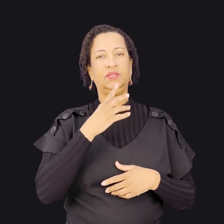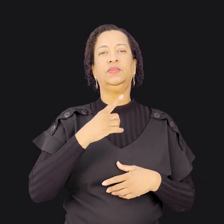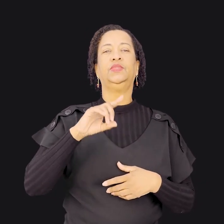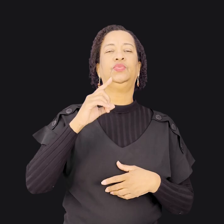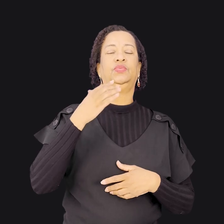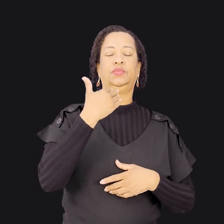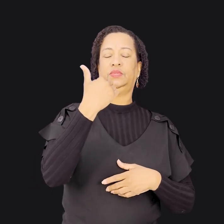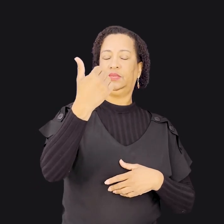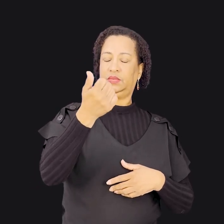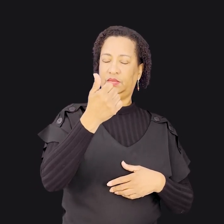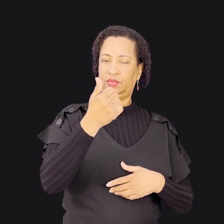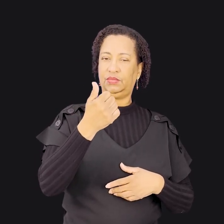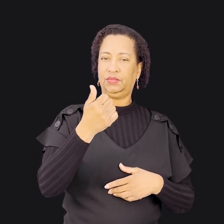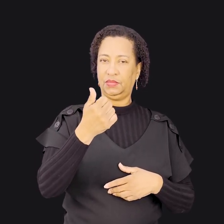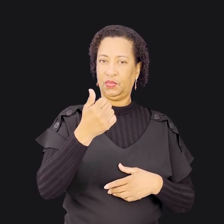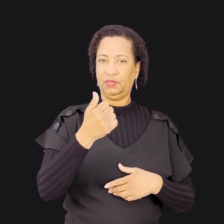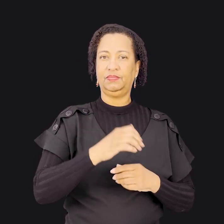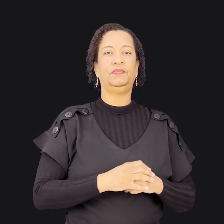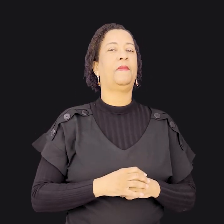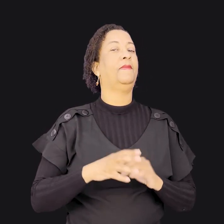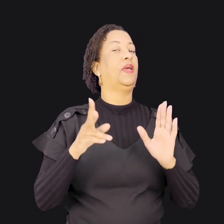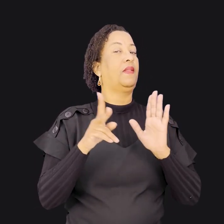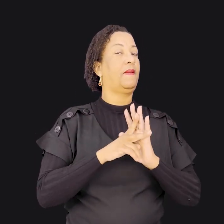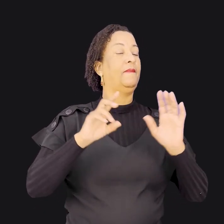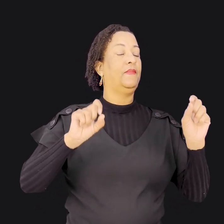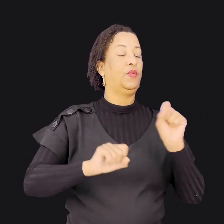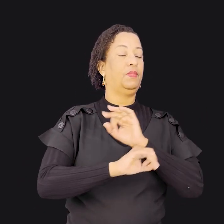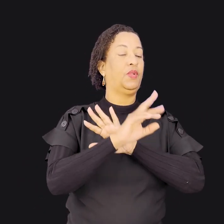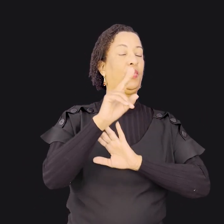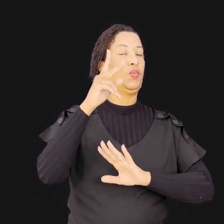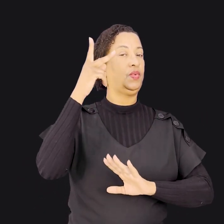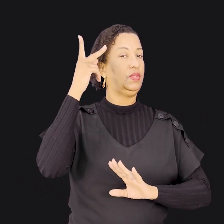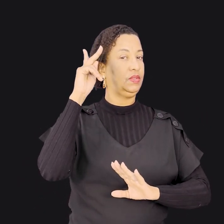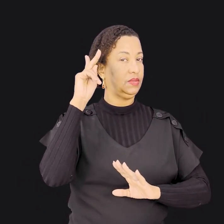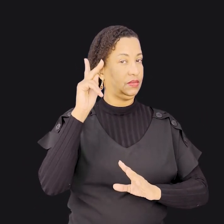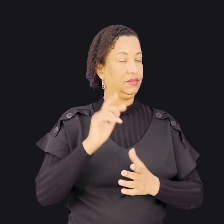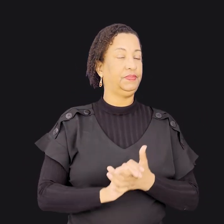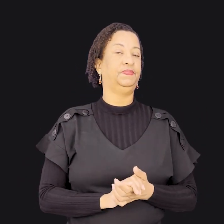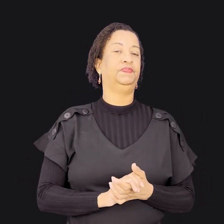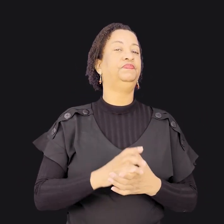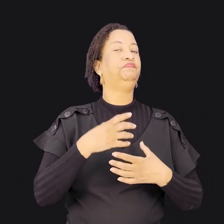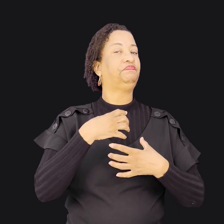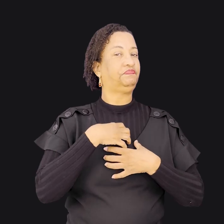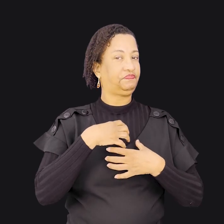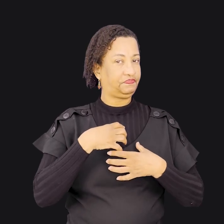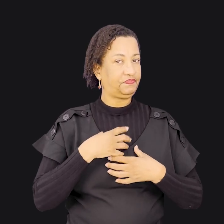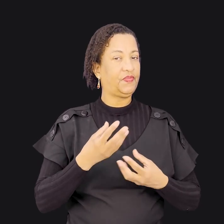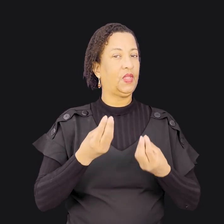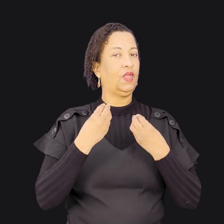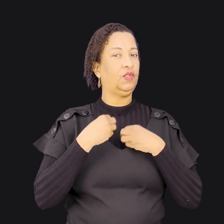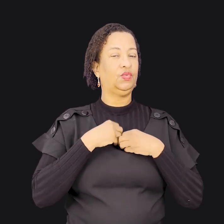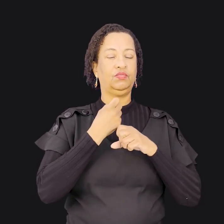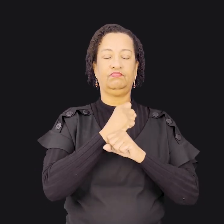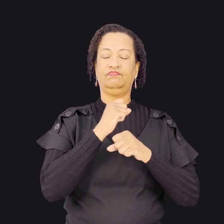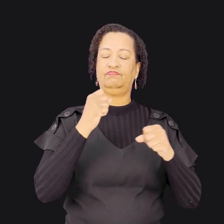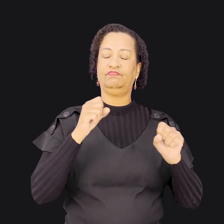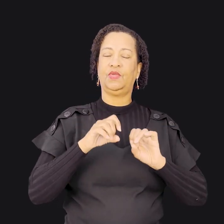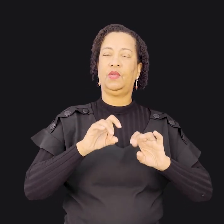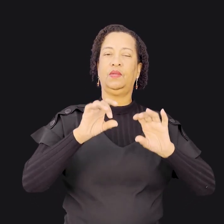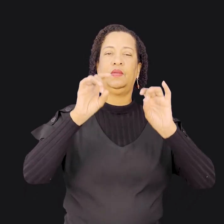conhecimento daquele que nos chamou para a sua própria glória e virtude. Dessa maneira, ele nos deu as suas grandiosas e